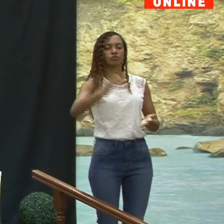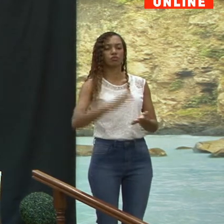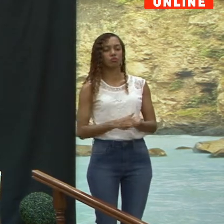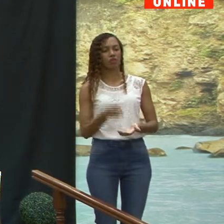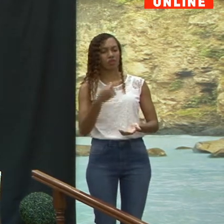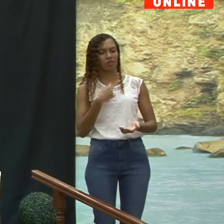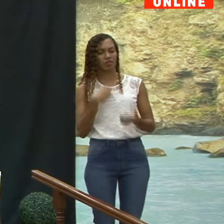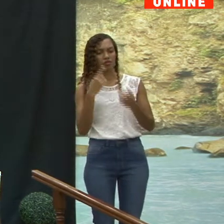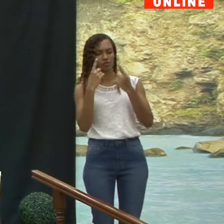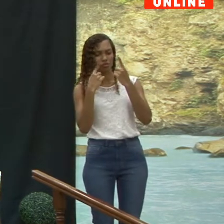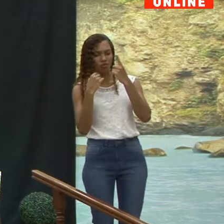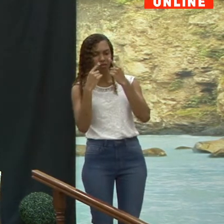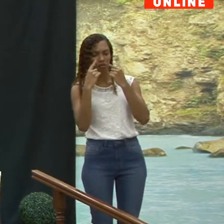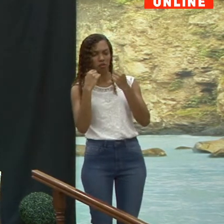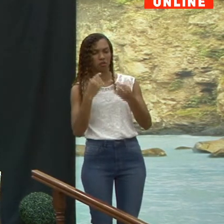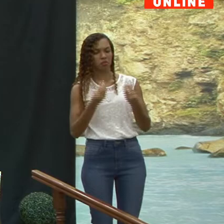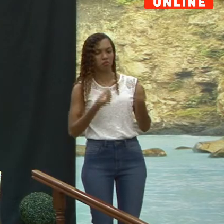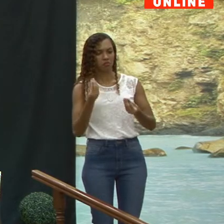muito.